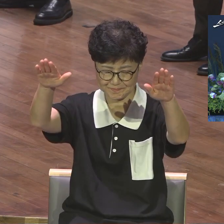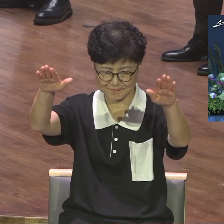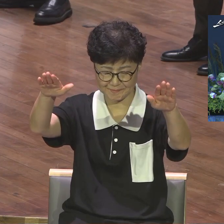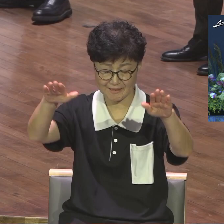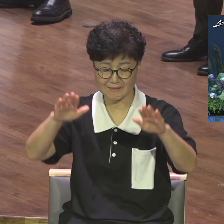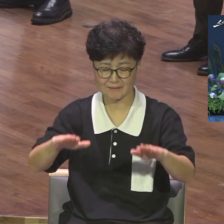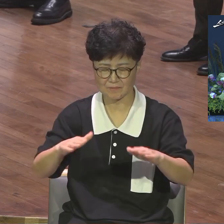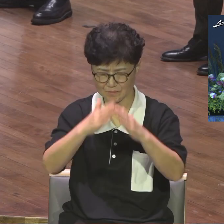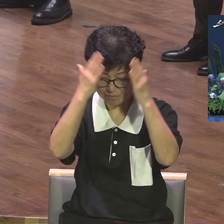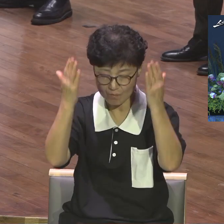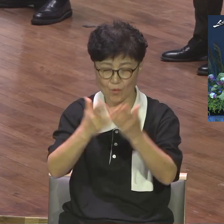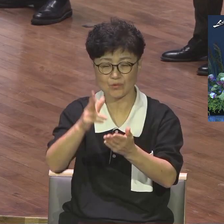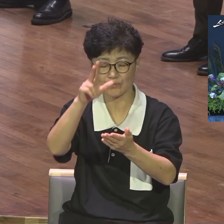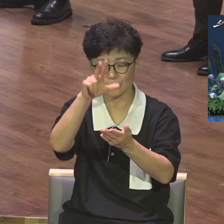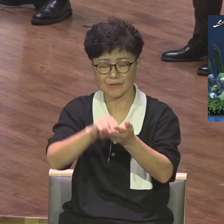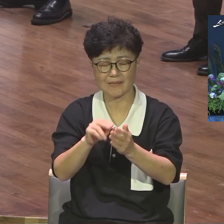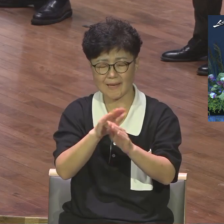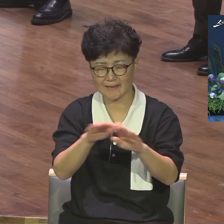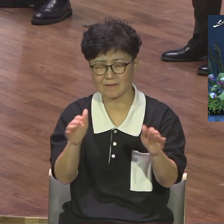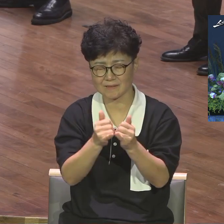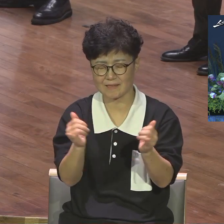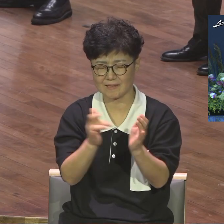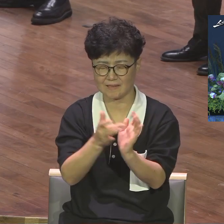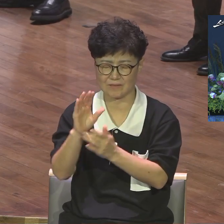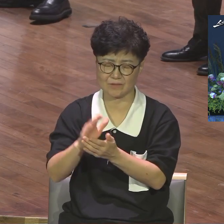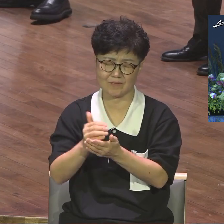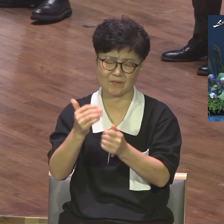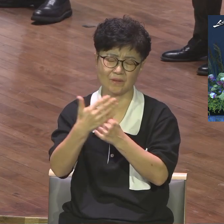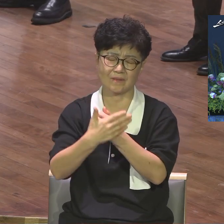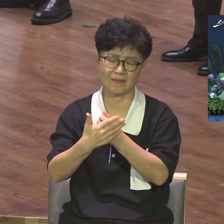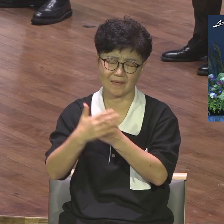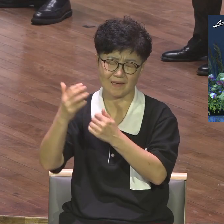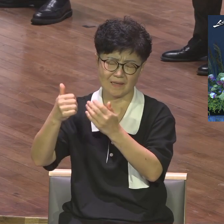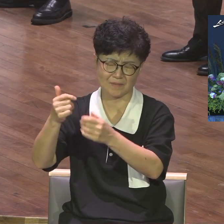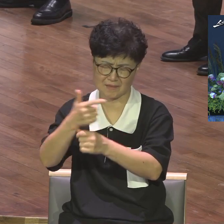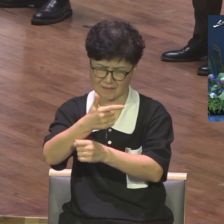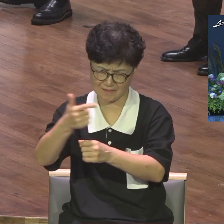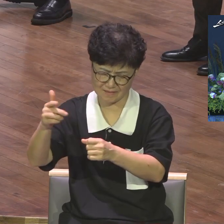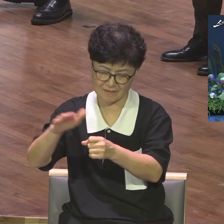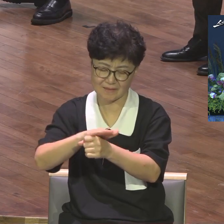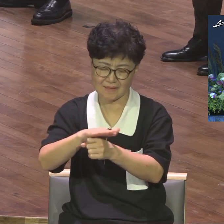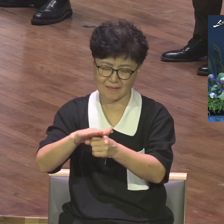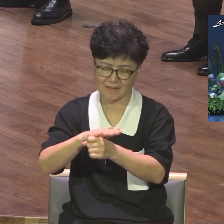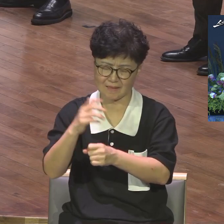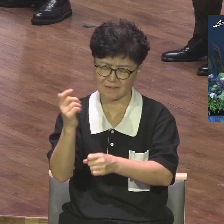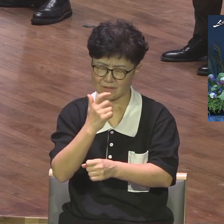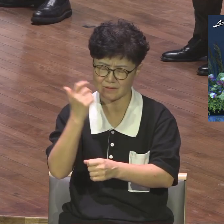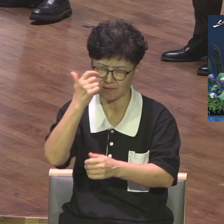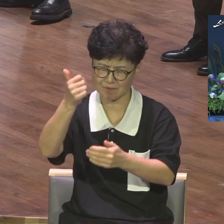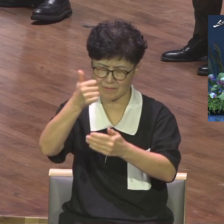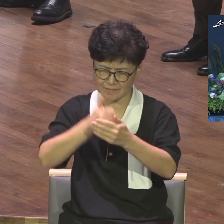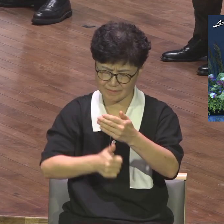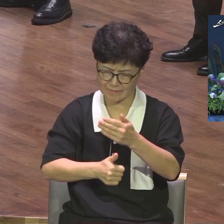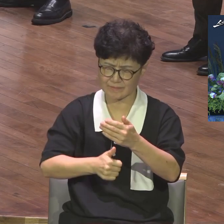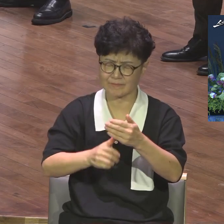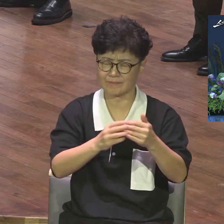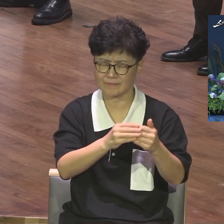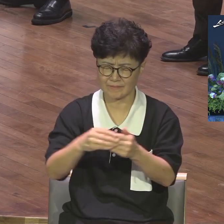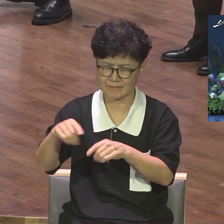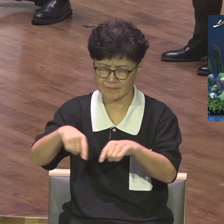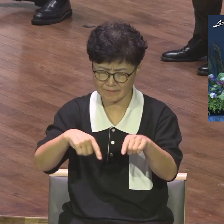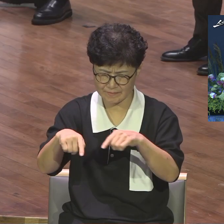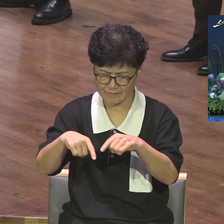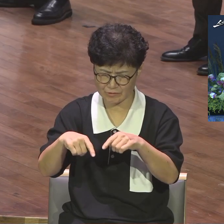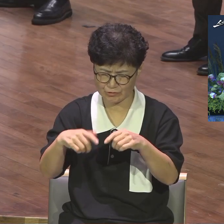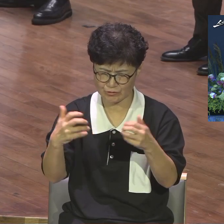모든 문제의 해결자 되신 예수 그리스도의 은혜와 하나님의 크신 사랑하심과 성령님의 내주인 도 역사 교통 충만하신